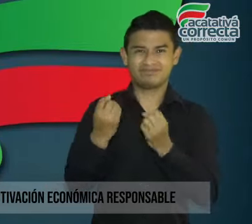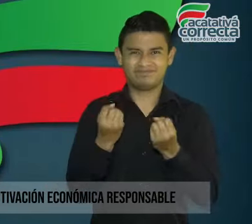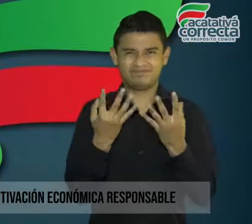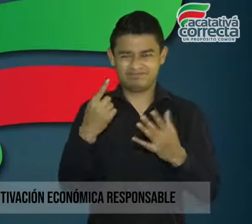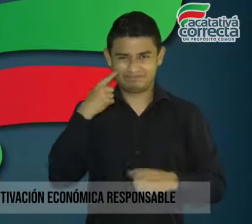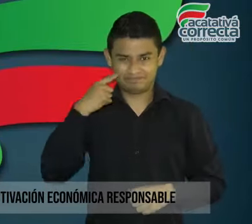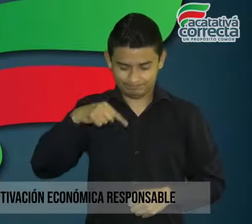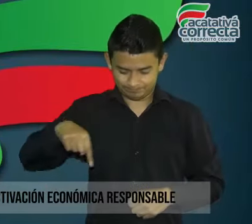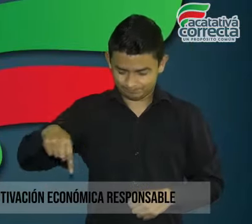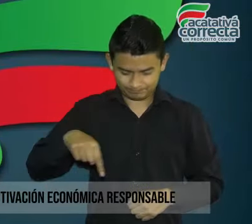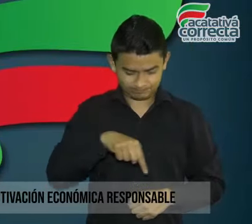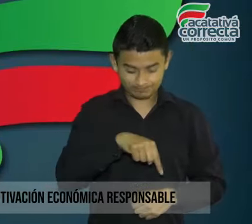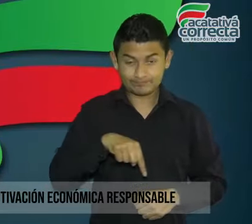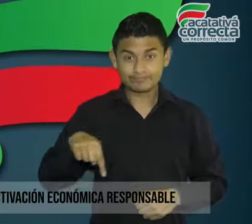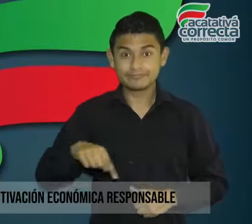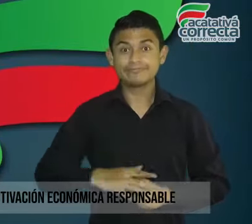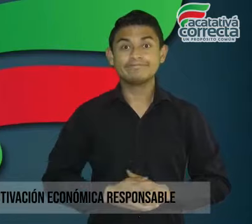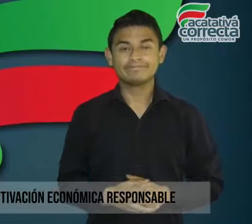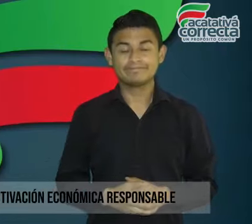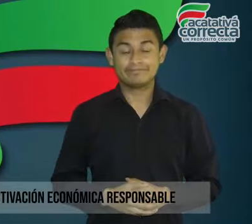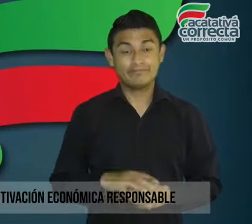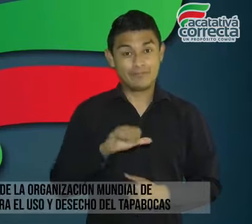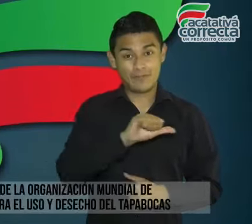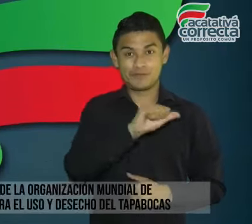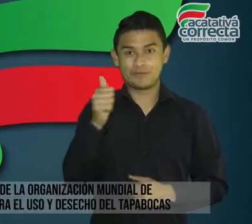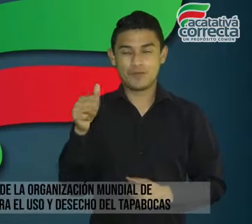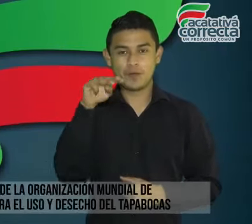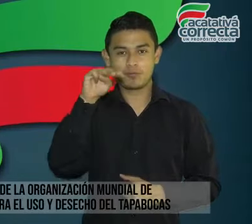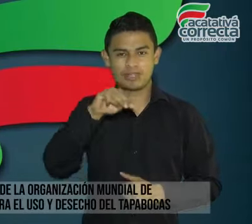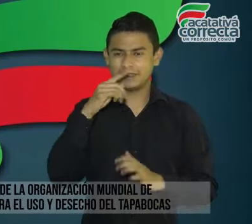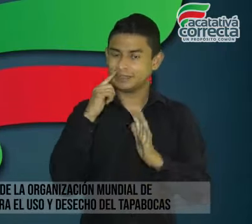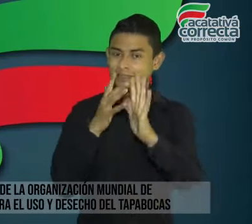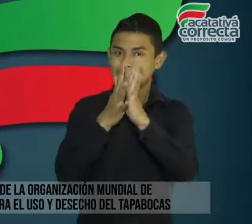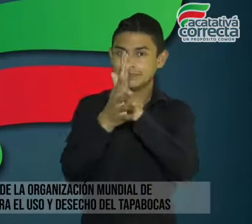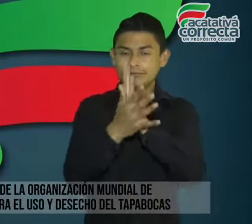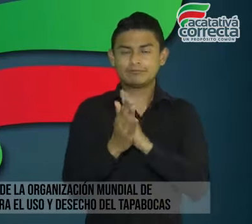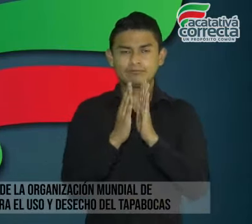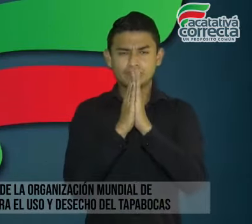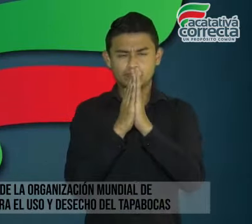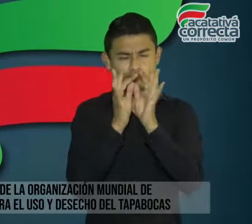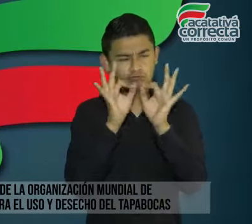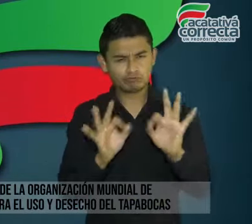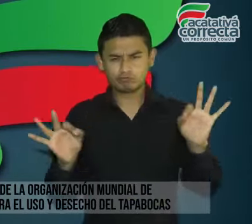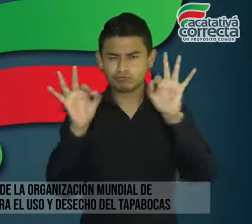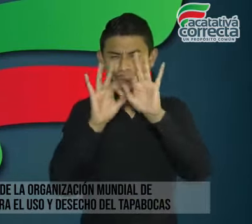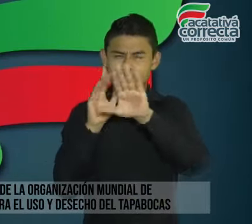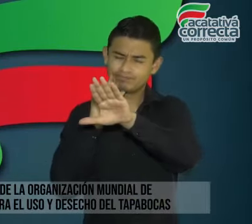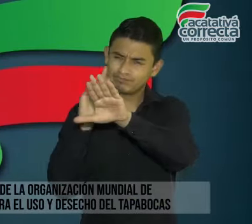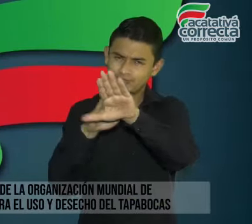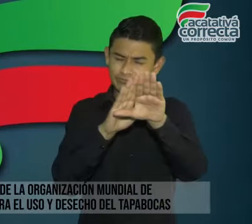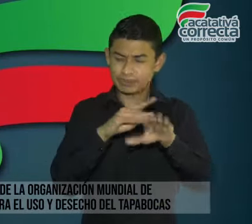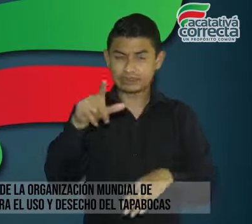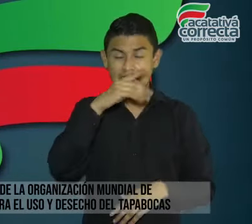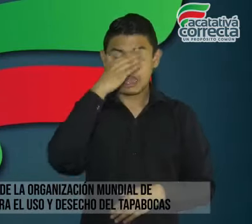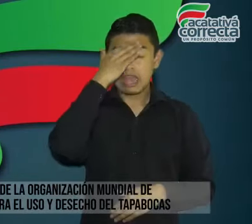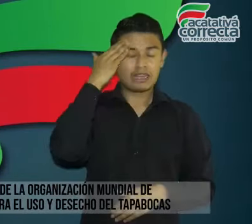El tapabocas es un elemento indispensable en las medidas de autocuidado para prevenir el contagio y propagación del coronavirus.